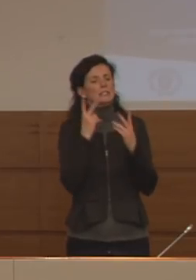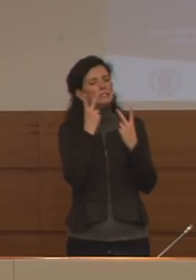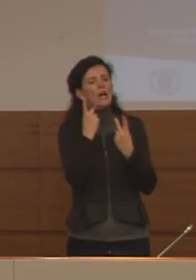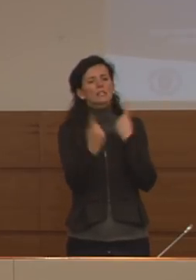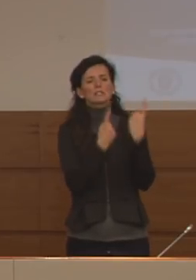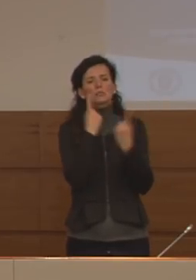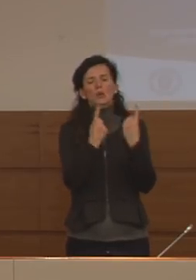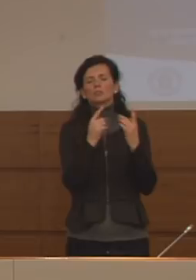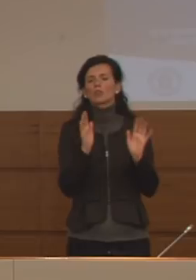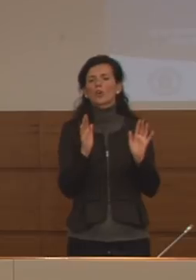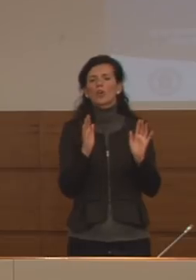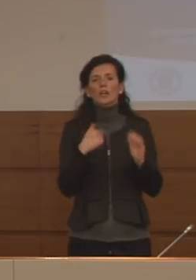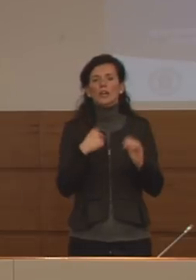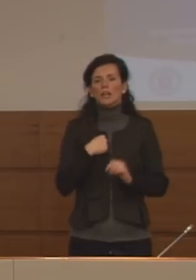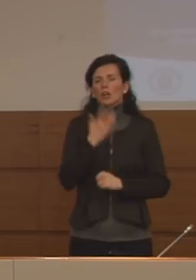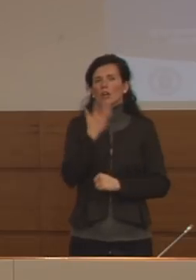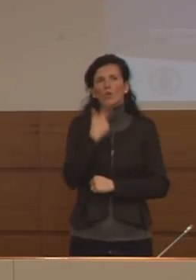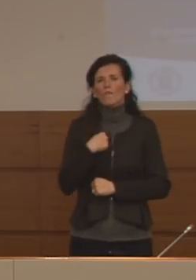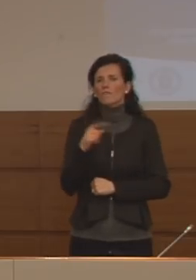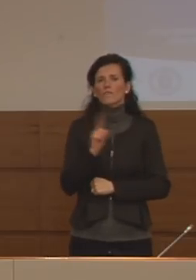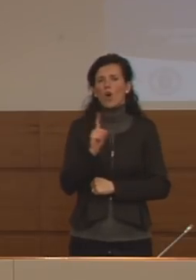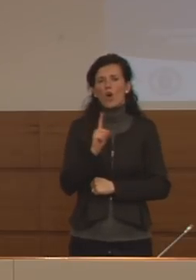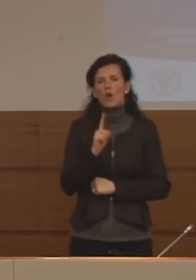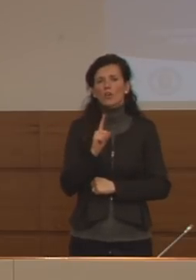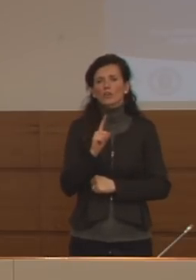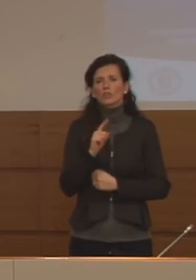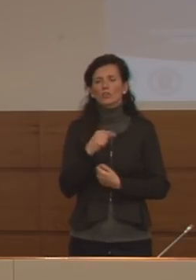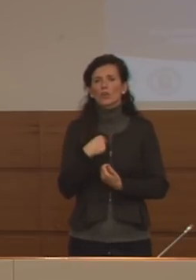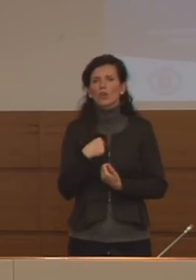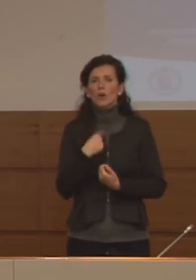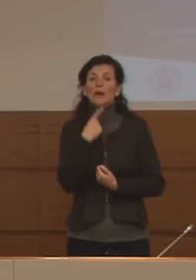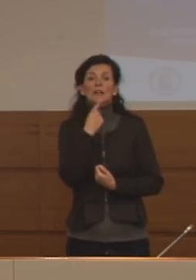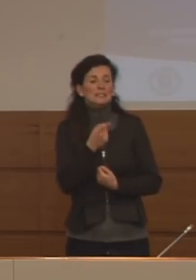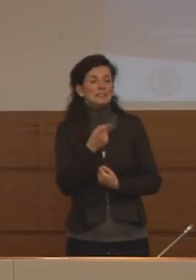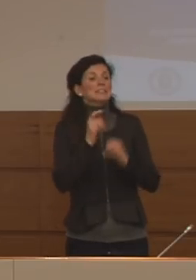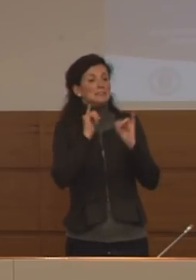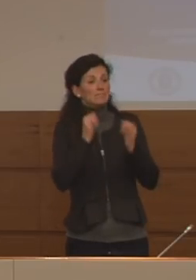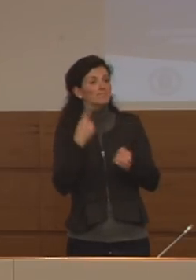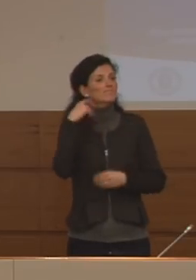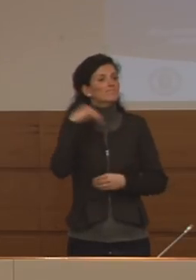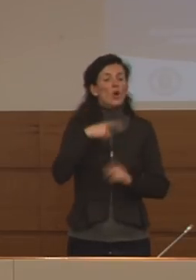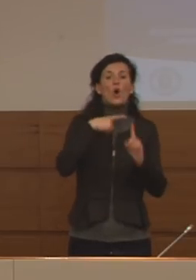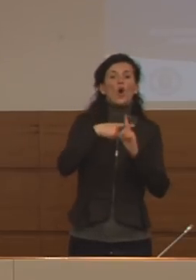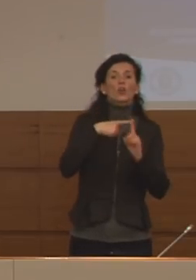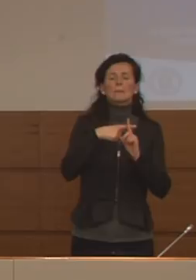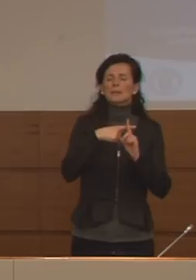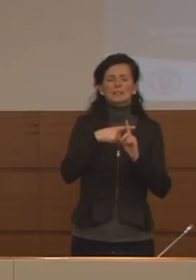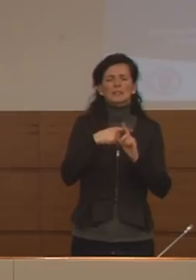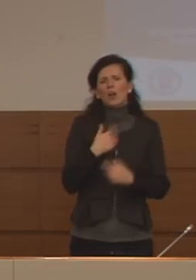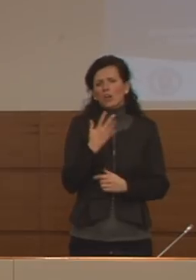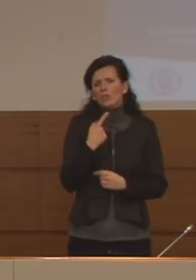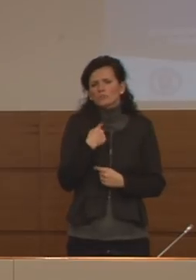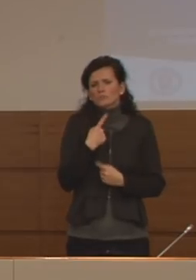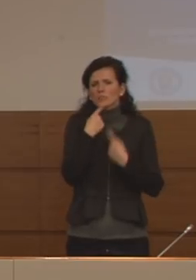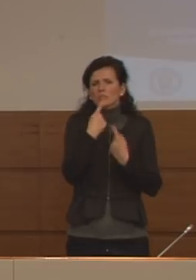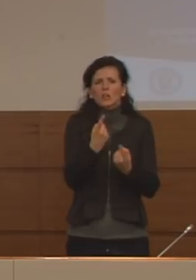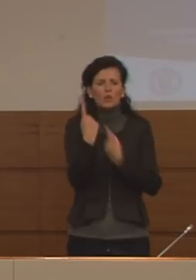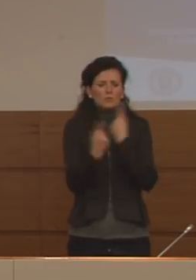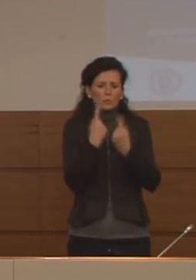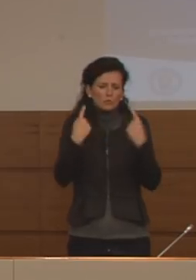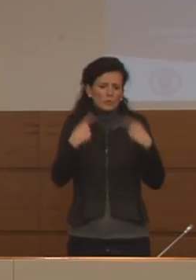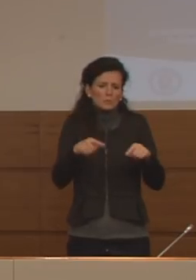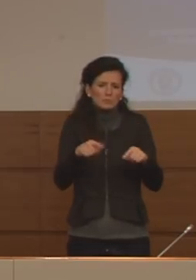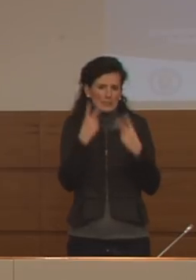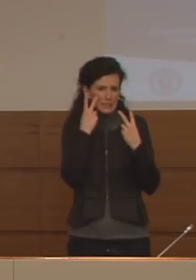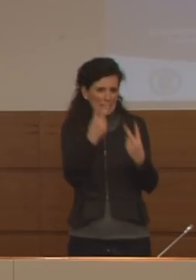non voglio non voglio instillare facile ottimismo voglio dire le cose come stanno io mi baso